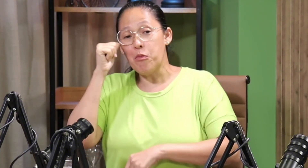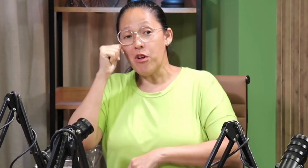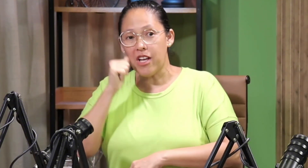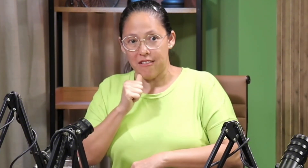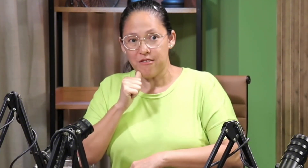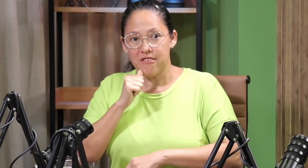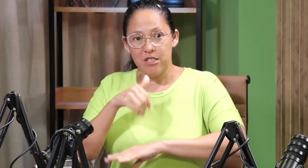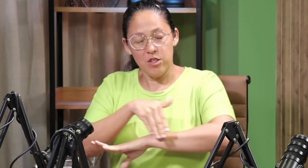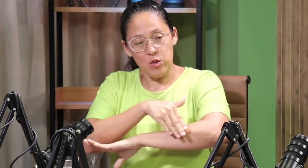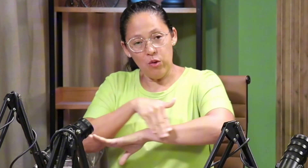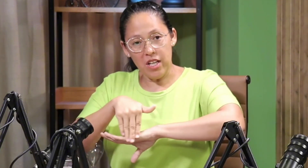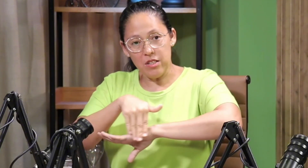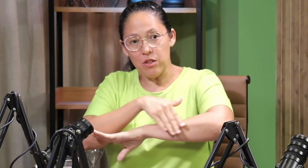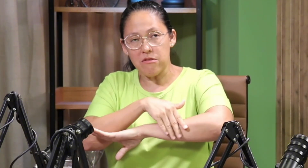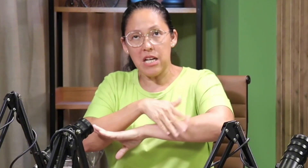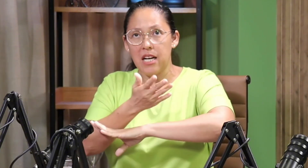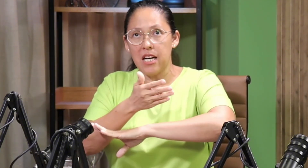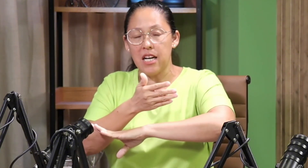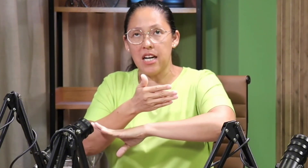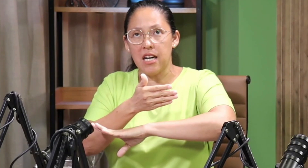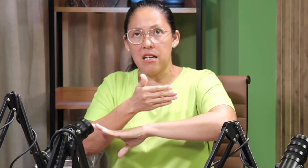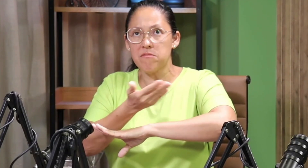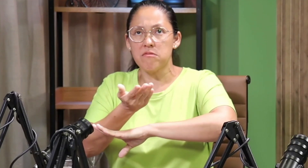encontrei uma mulher no corredor,